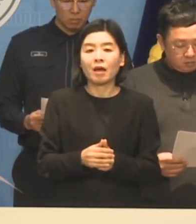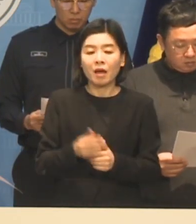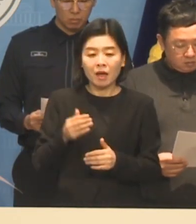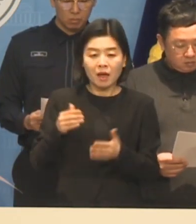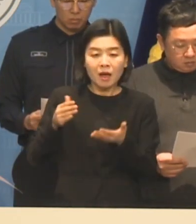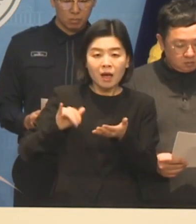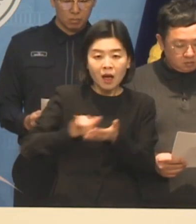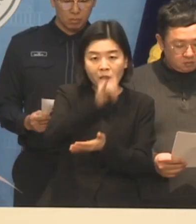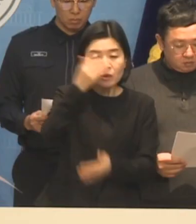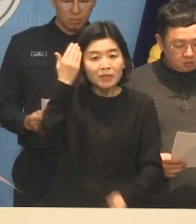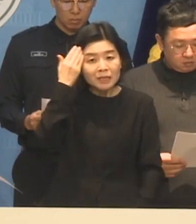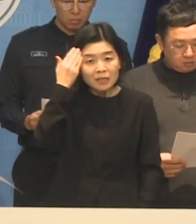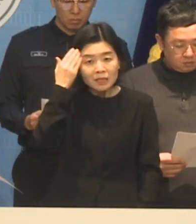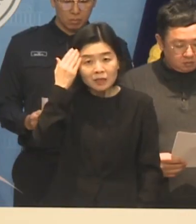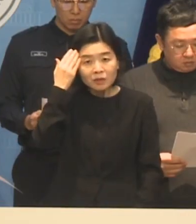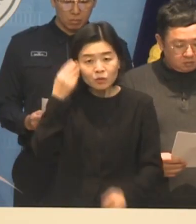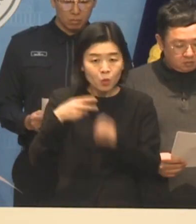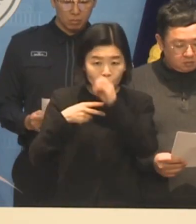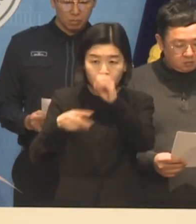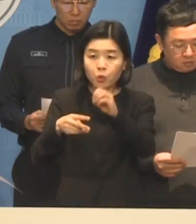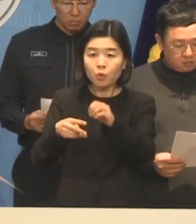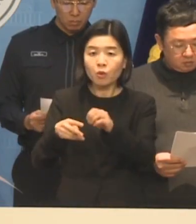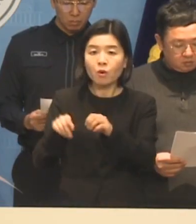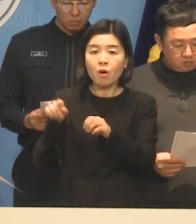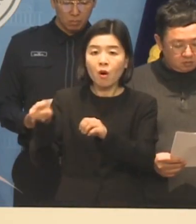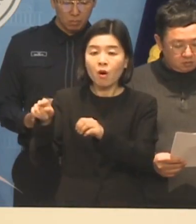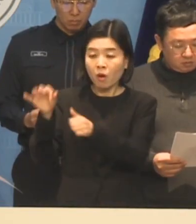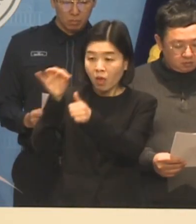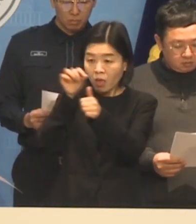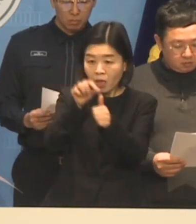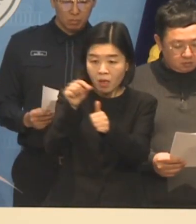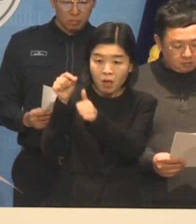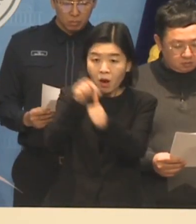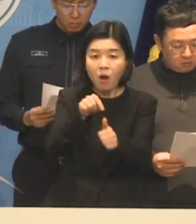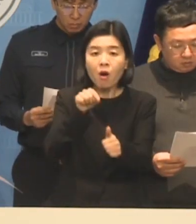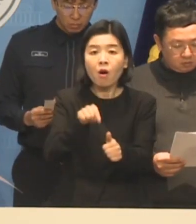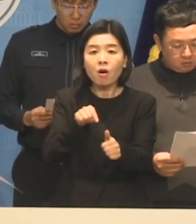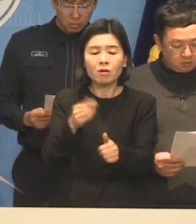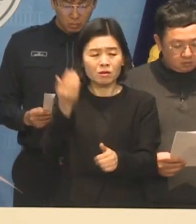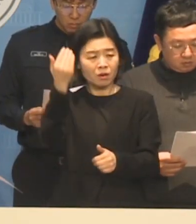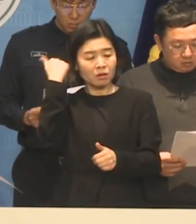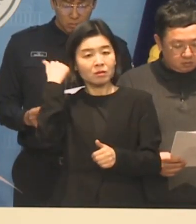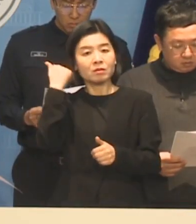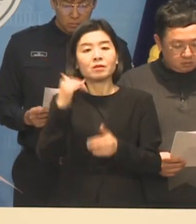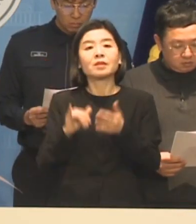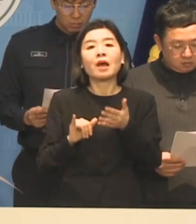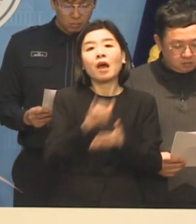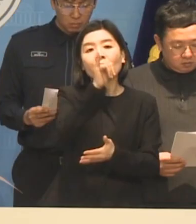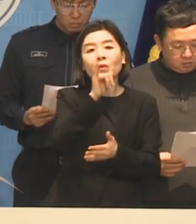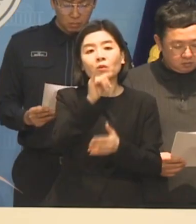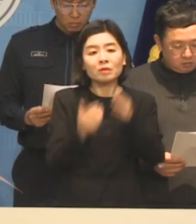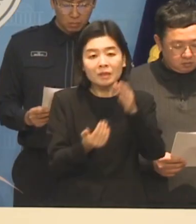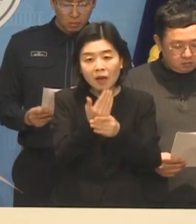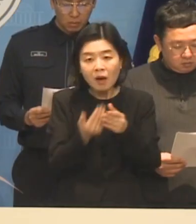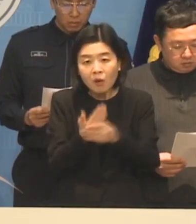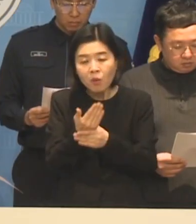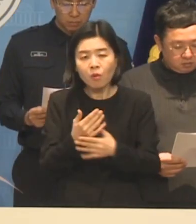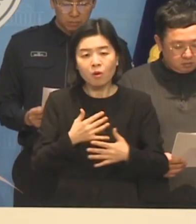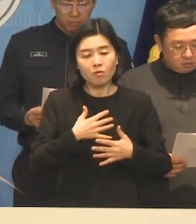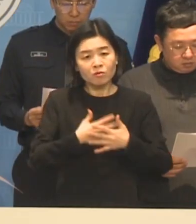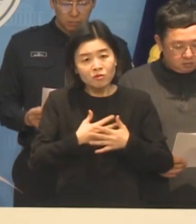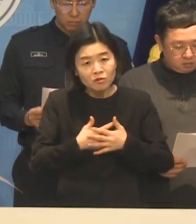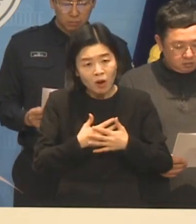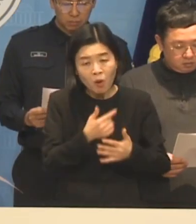없는 정부 낙하산 인사는 최근 발생한 항공기 사고로 인해 불안해하고 있는 여객의 불안을 더욱